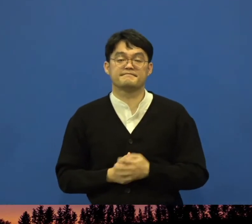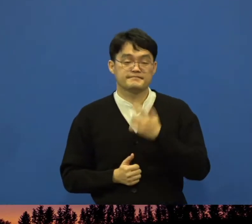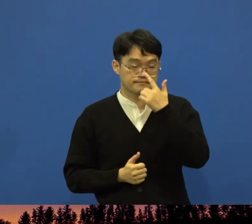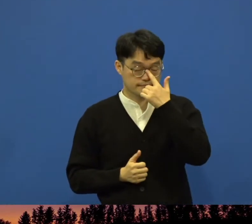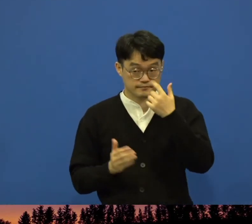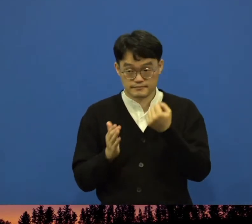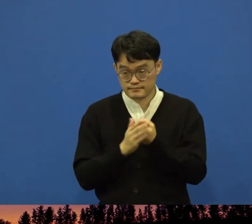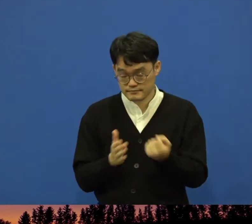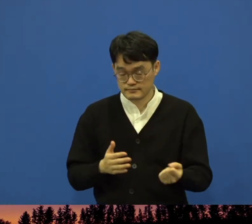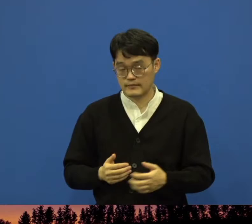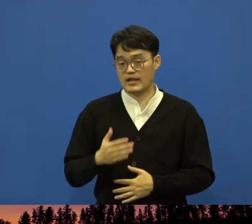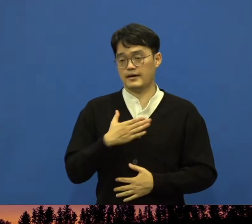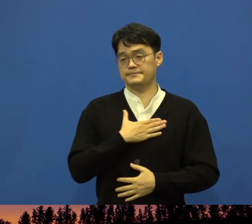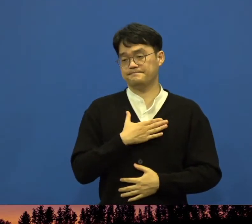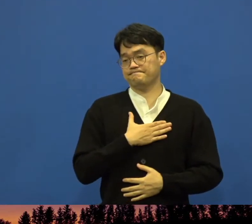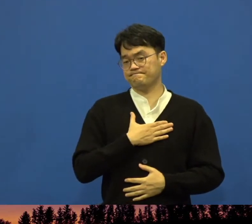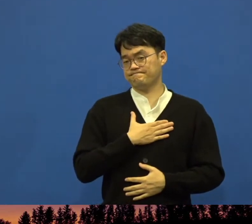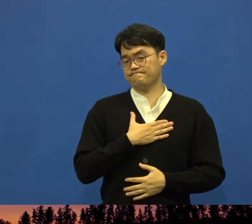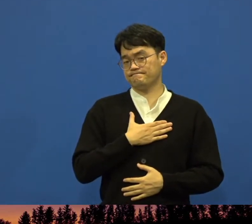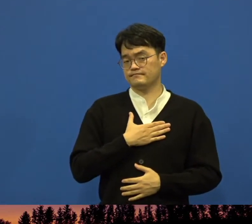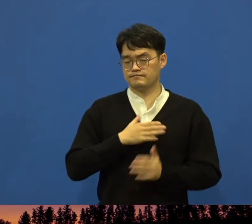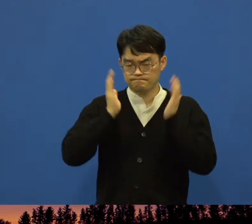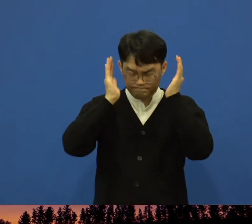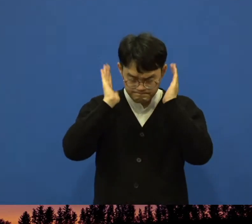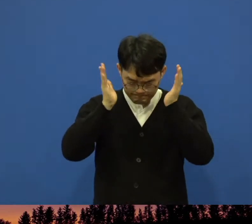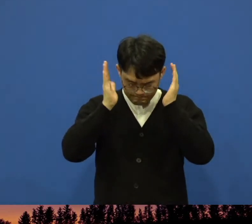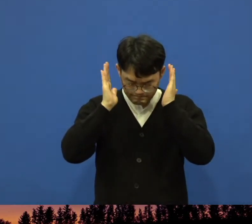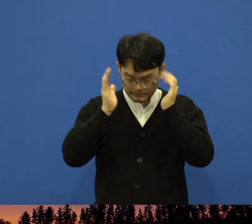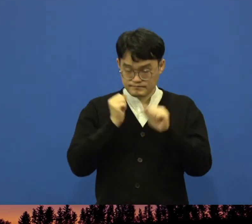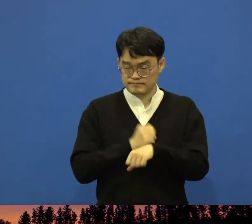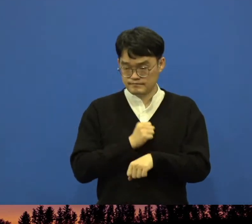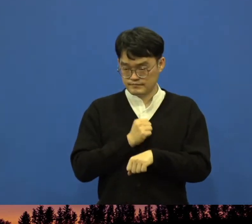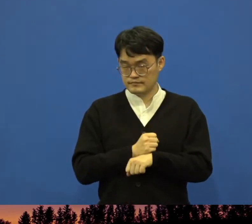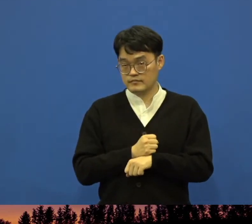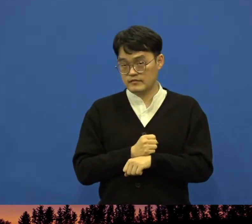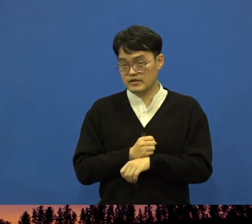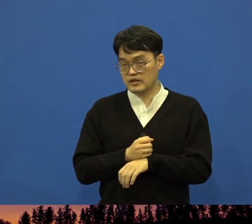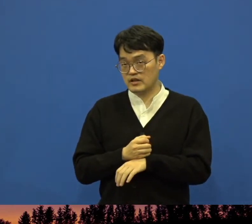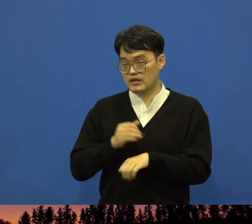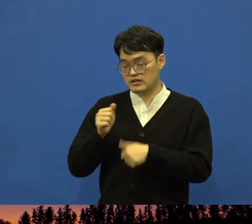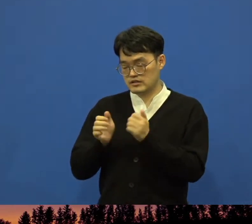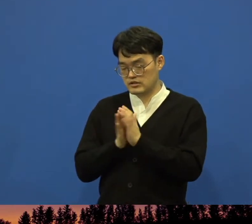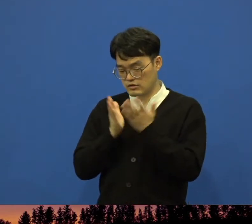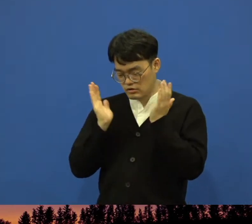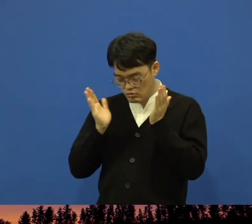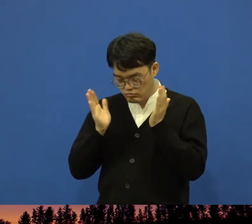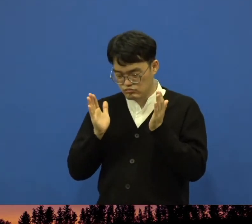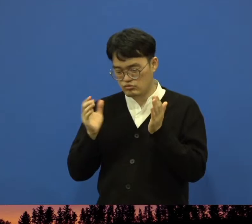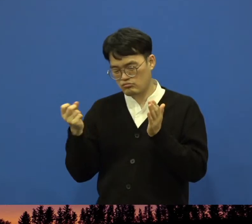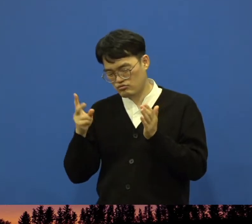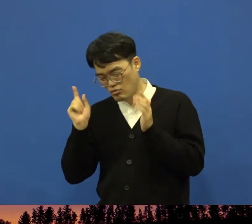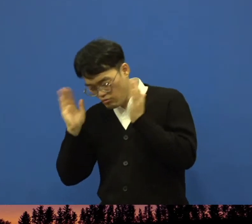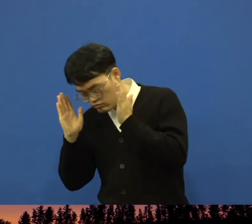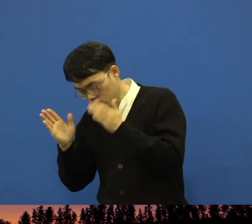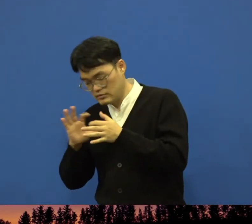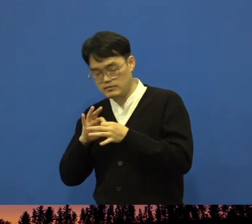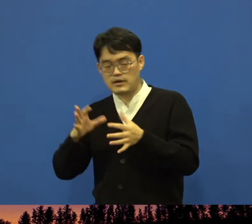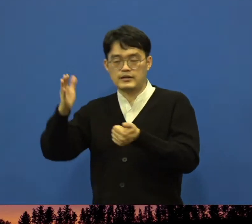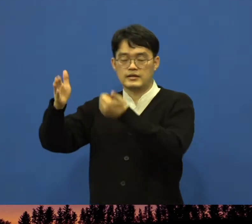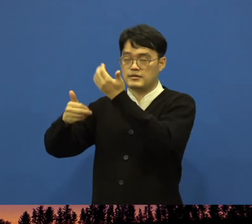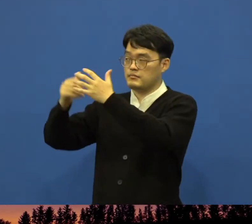그래서 내가 공부를 하고 그것이 성경이든 무슨 공부든 하나님의 나라를